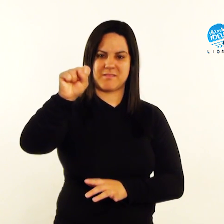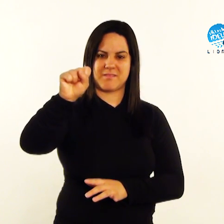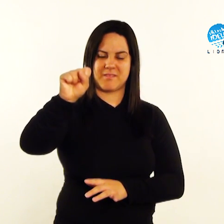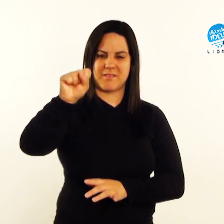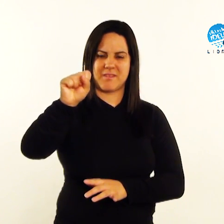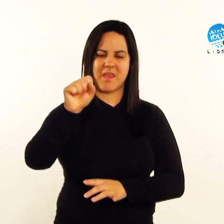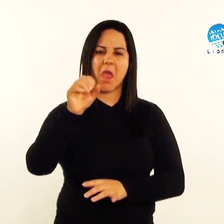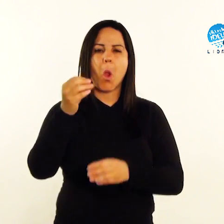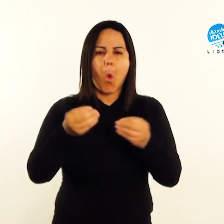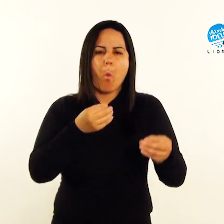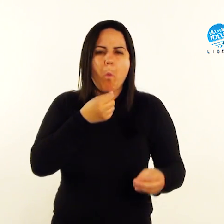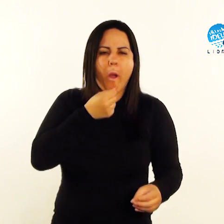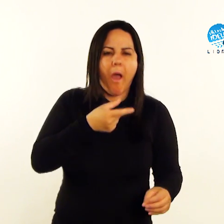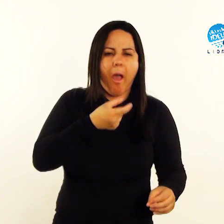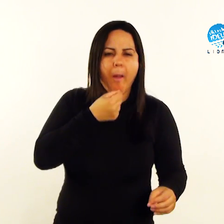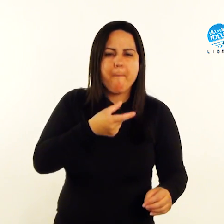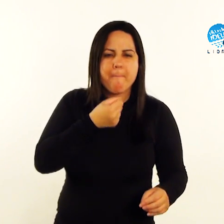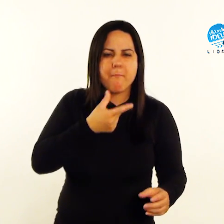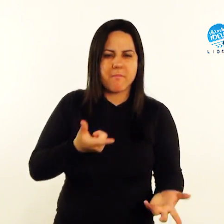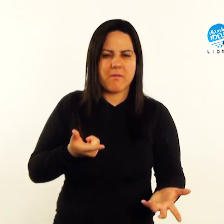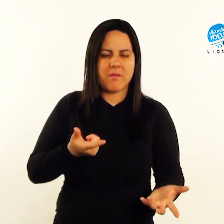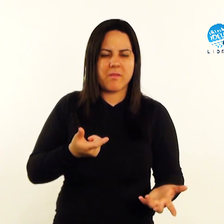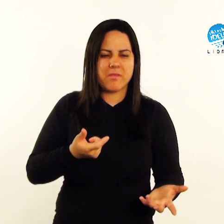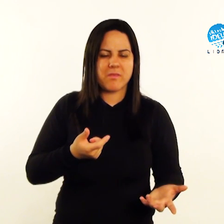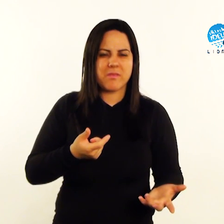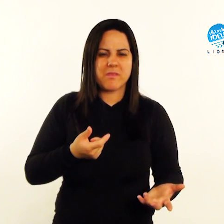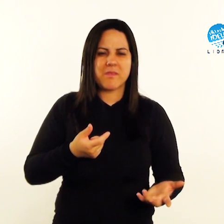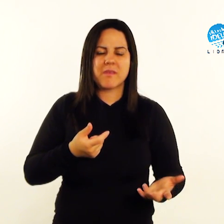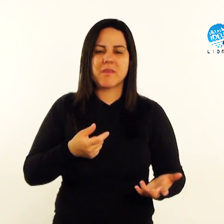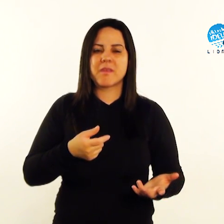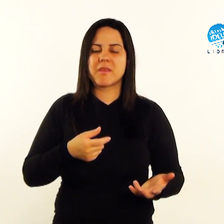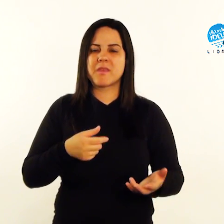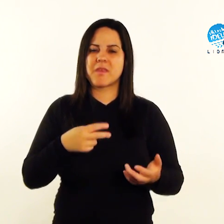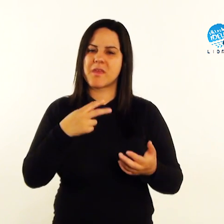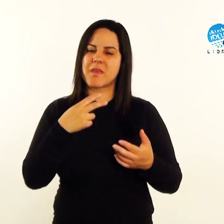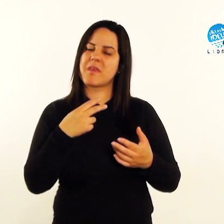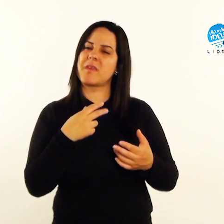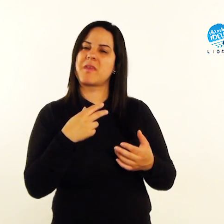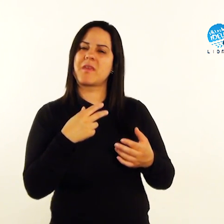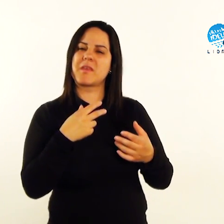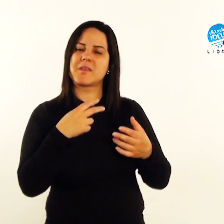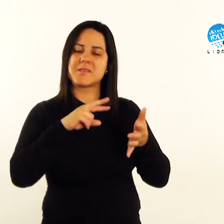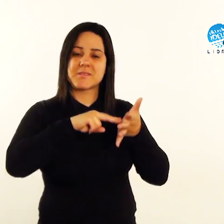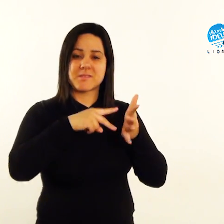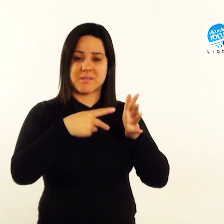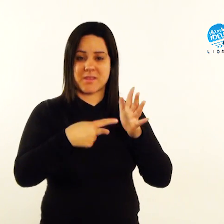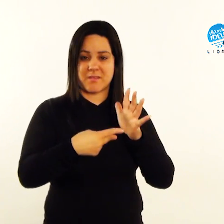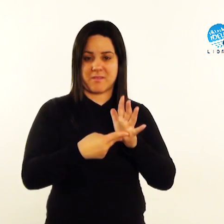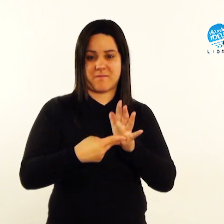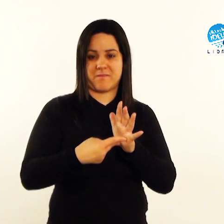ideia. Que significa, em hebraico, Deus se lembra.